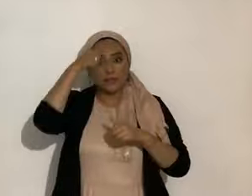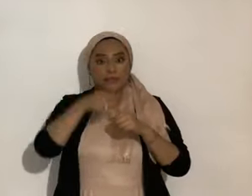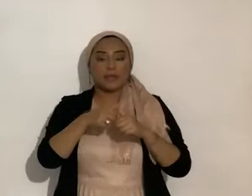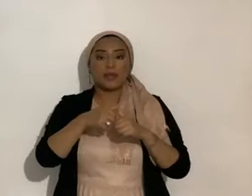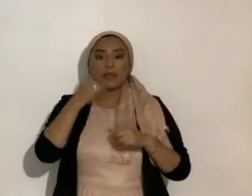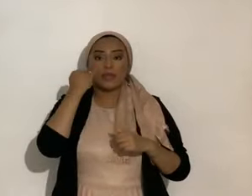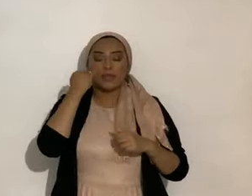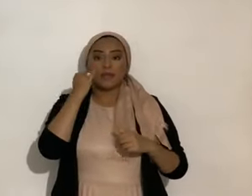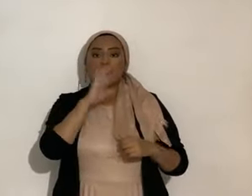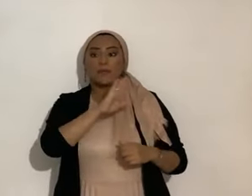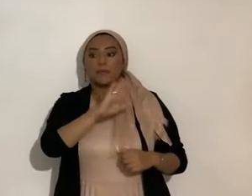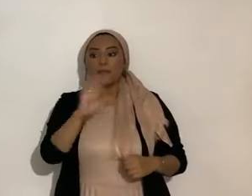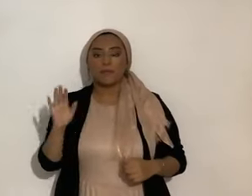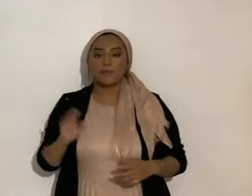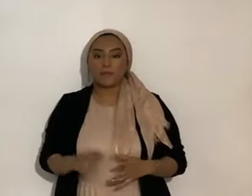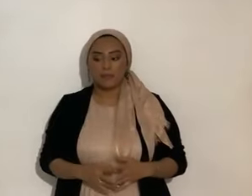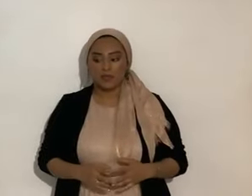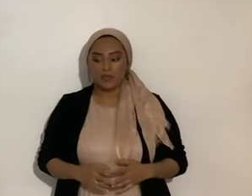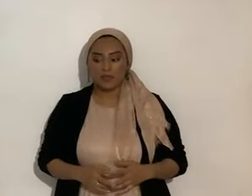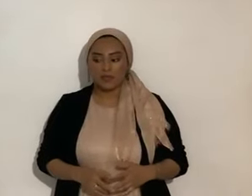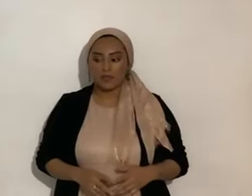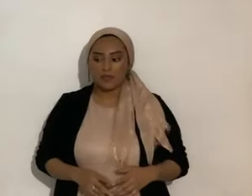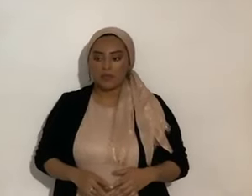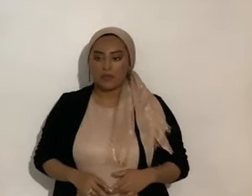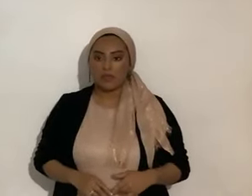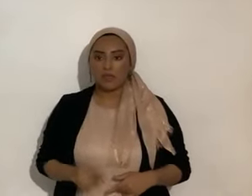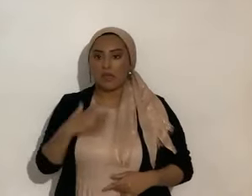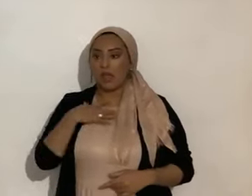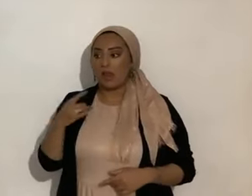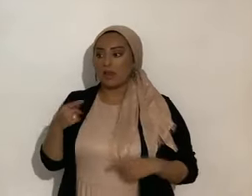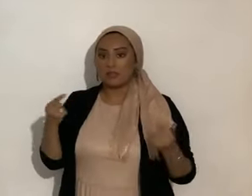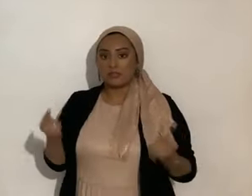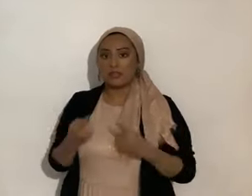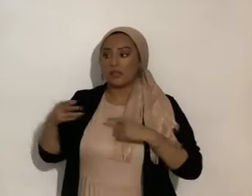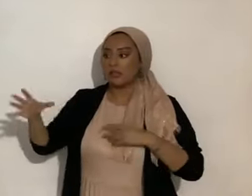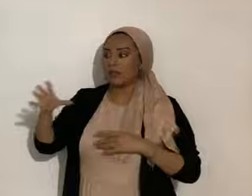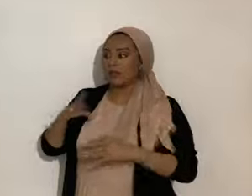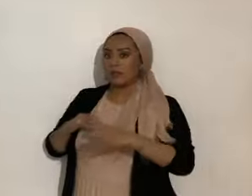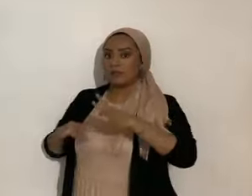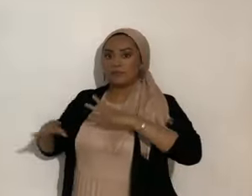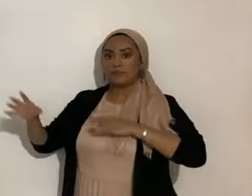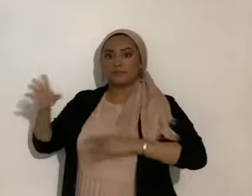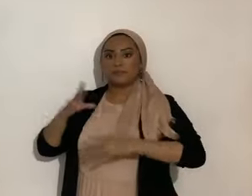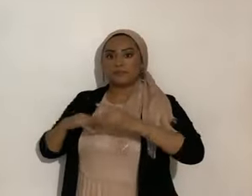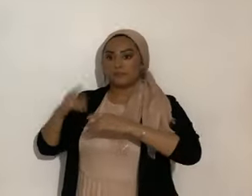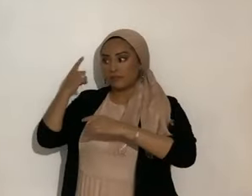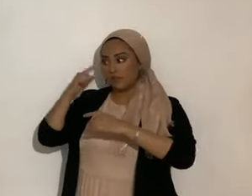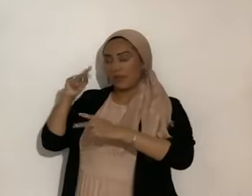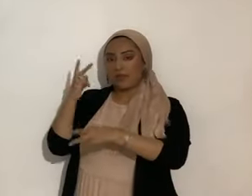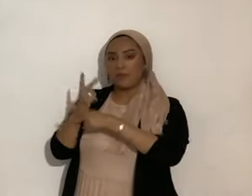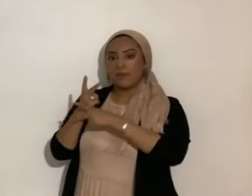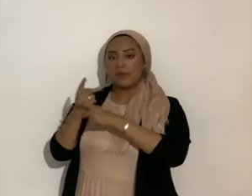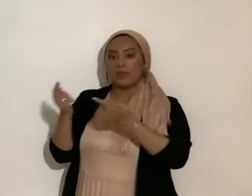se atribuye sus pecados al otro y se siente atraído hacia él o hacia ella por perpetuar sus